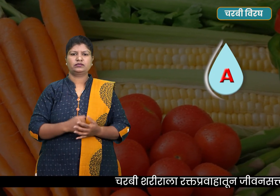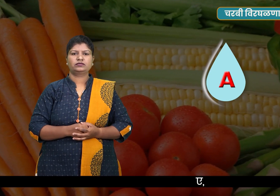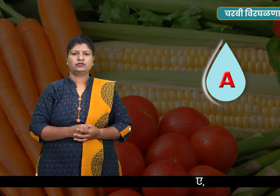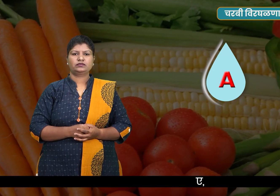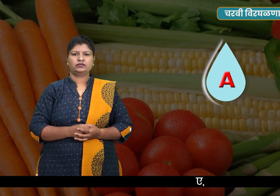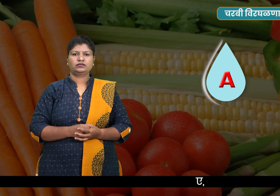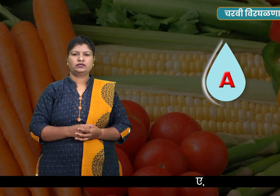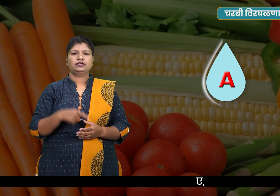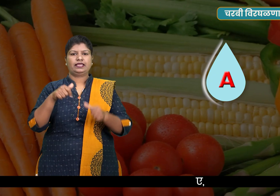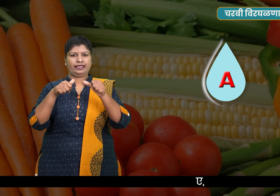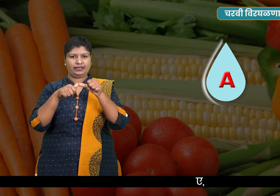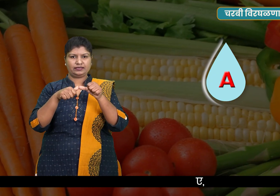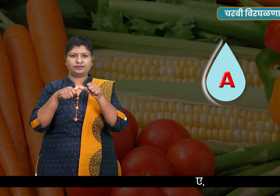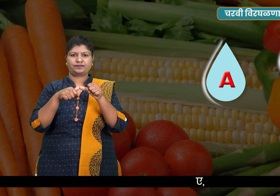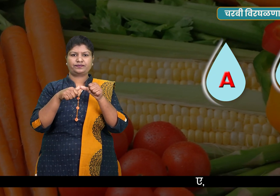ए,